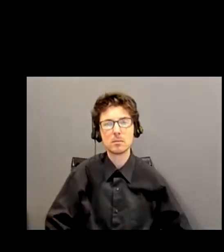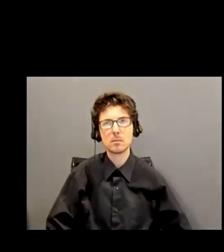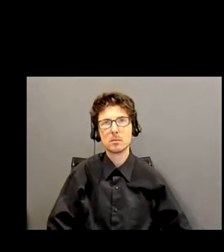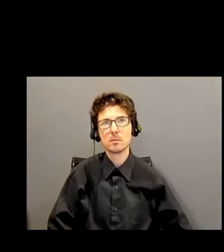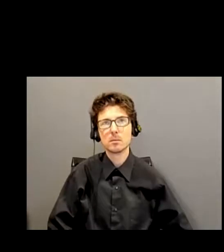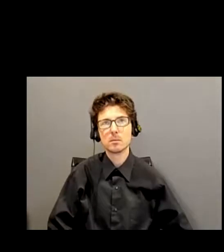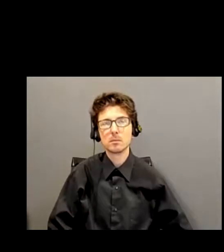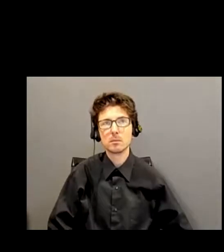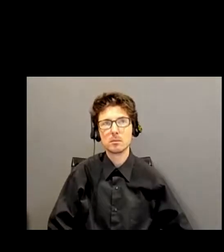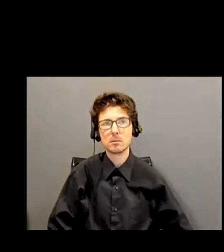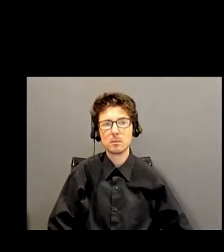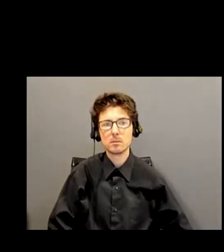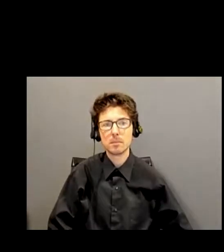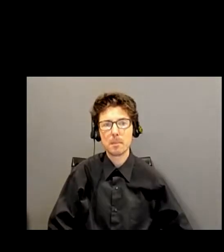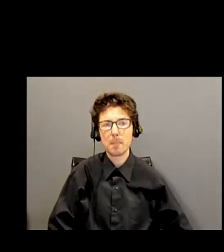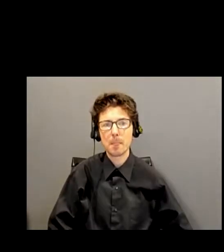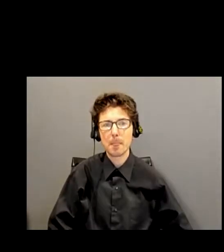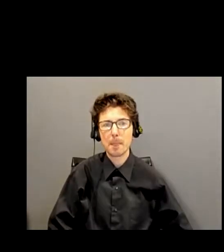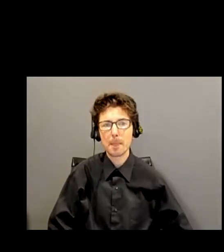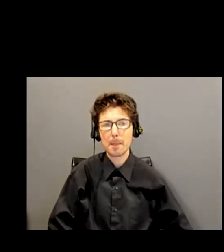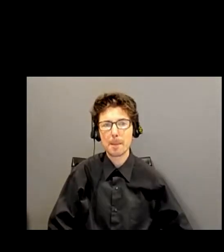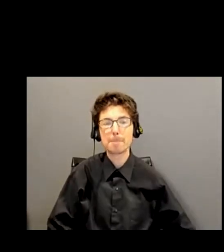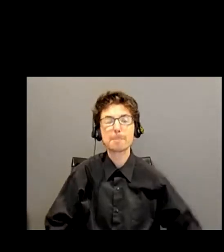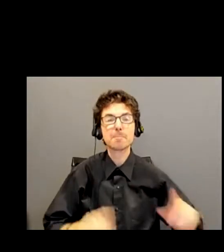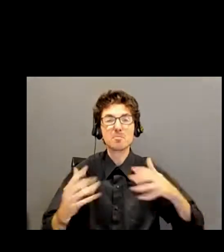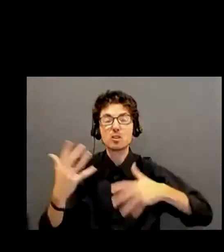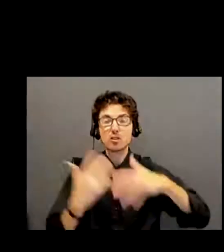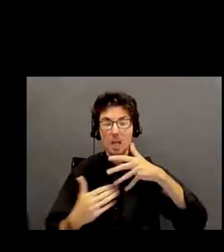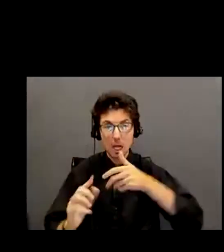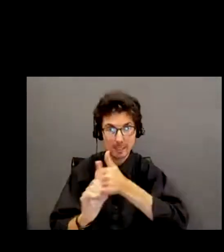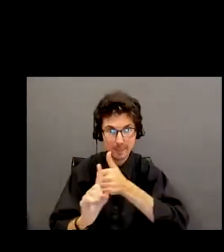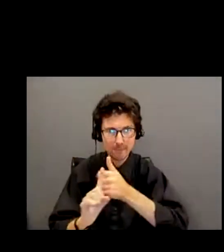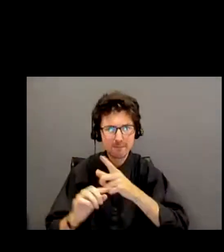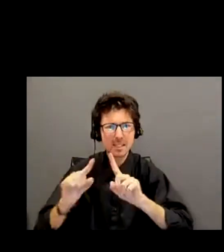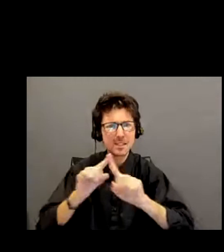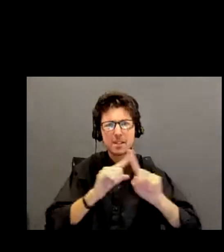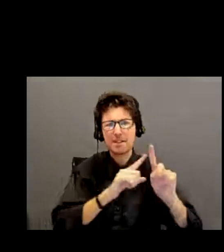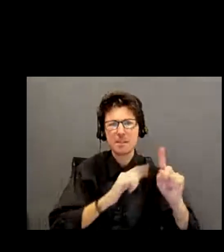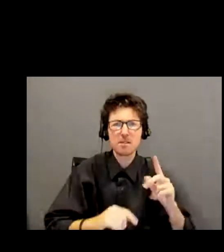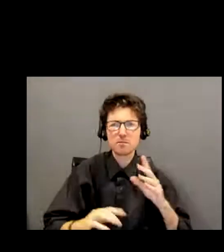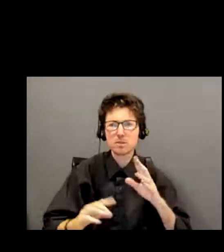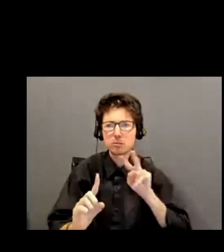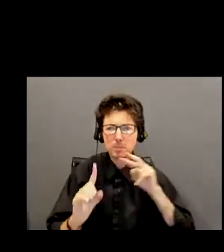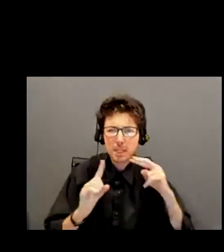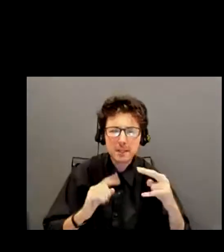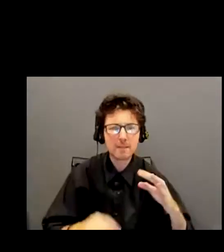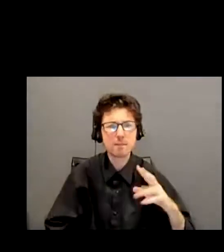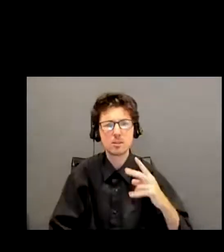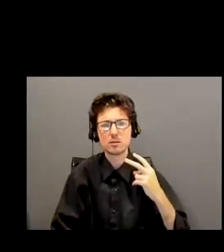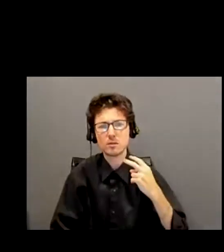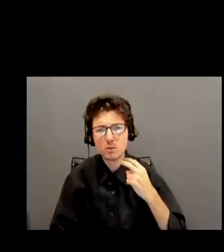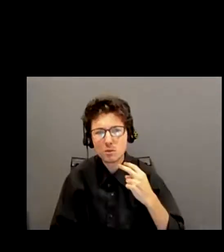épanouir pour être meilleurs et faire plus. Je pense qu'apporter ces perspectives est